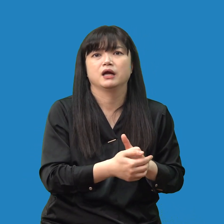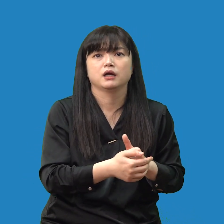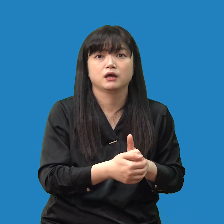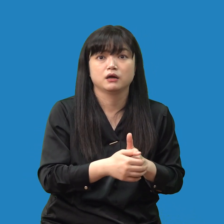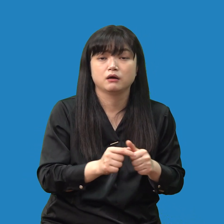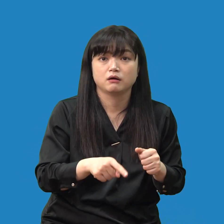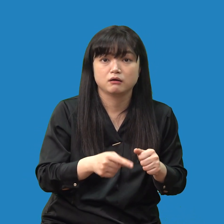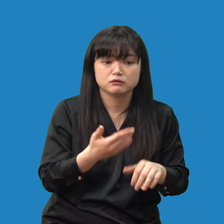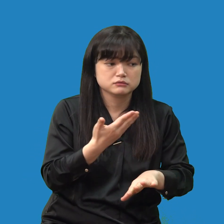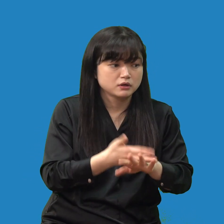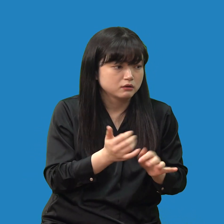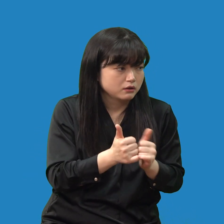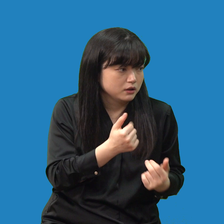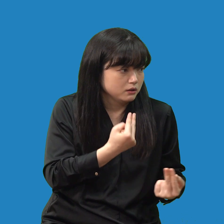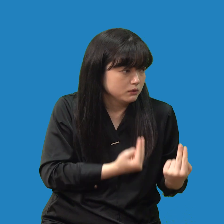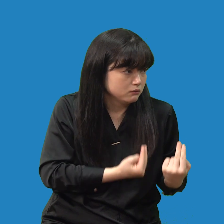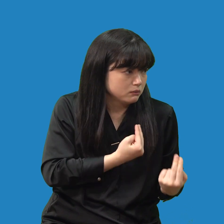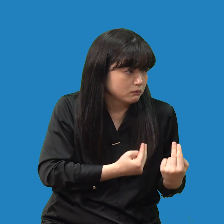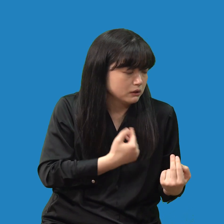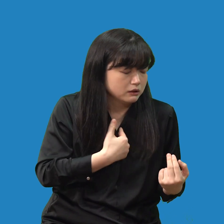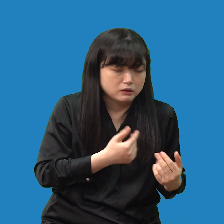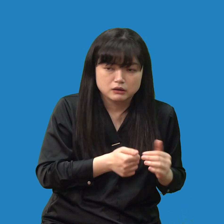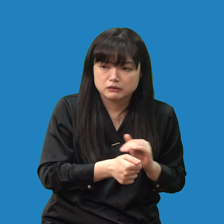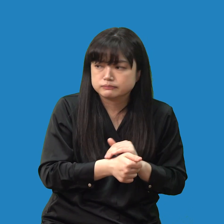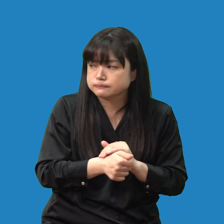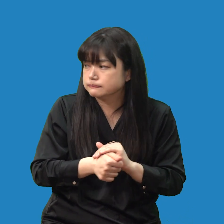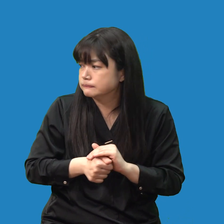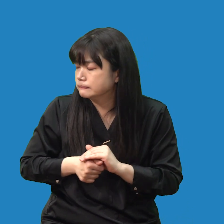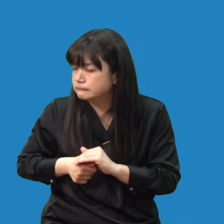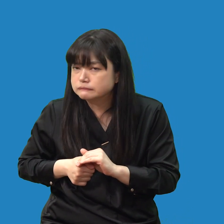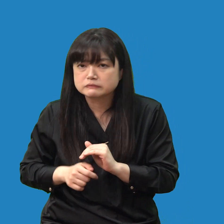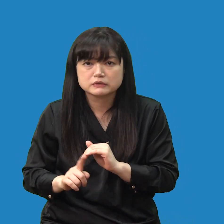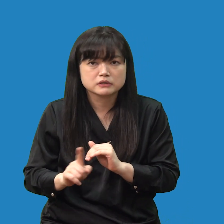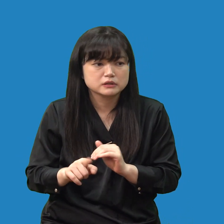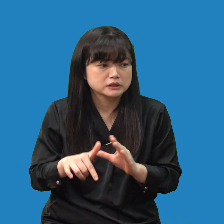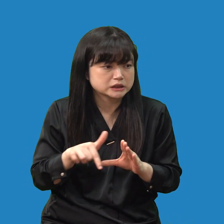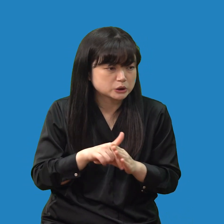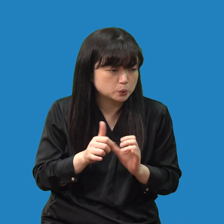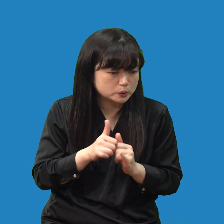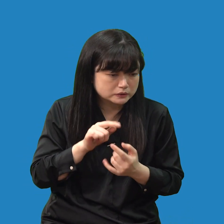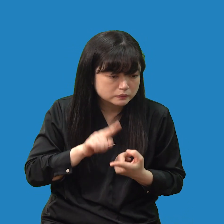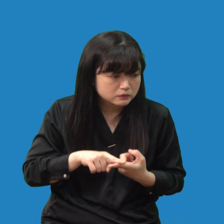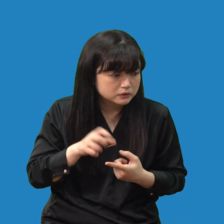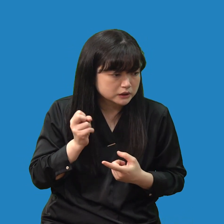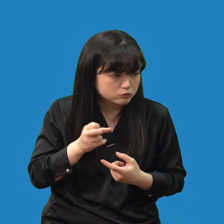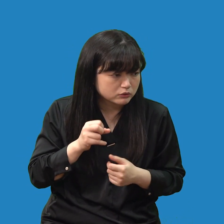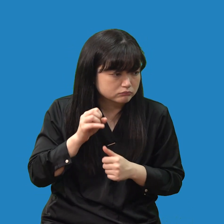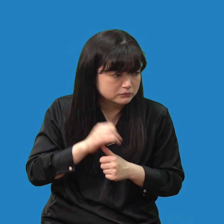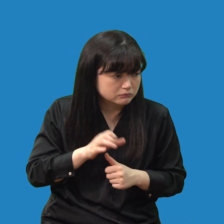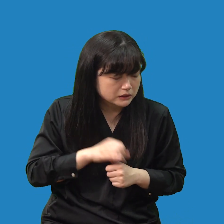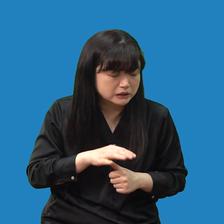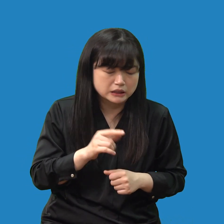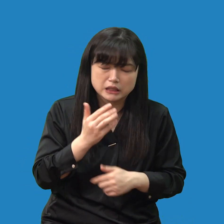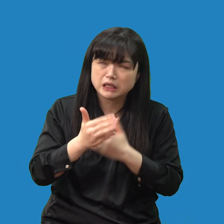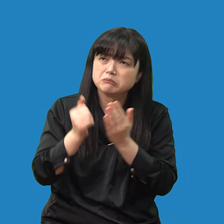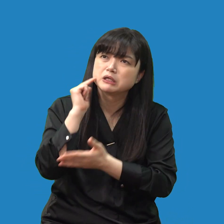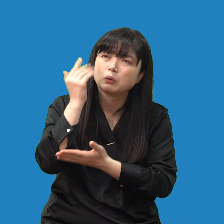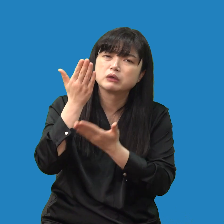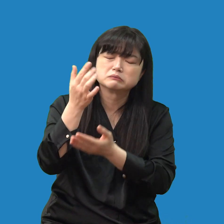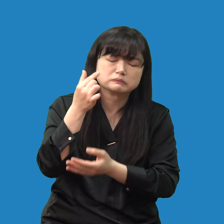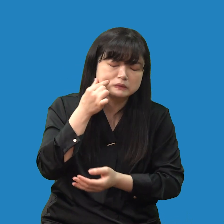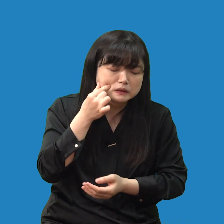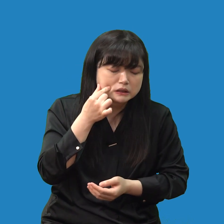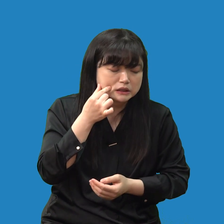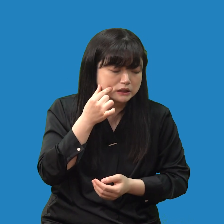주변 친구들과 비교해 보니까 좀 위축되기도 하고 또 기독교인으로서 자꾸 떨어지는 게 이제 영광도 안 되는 것